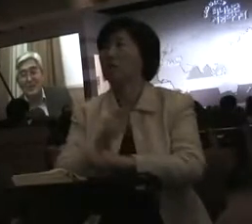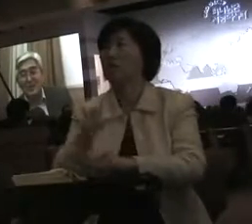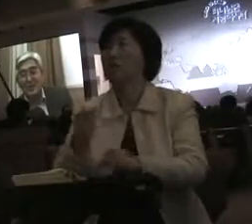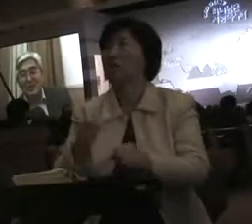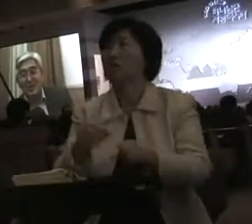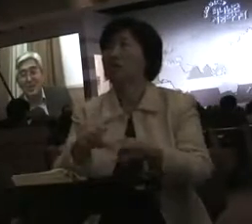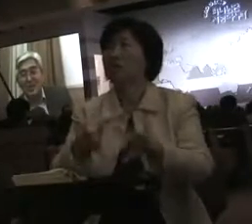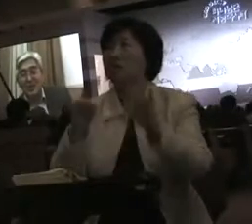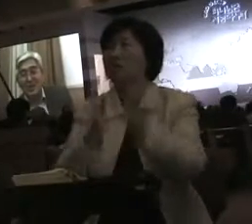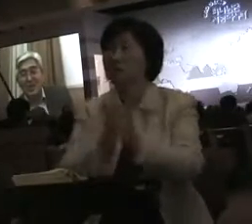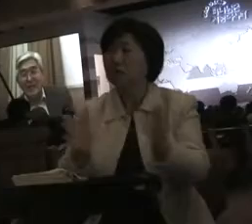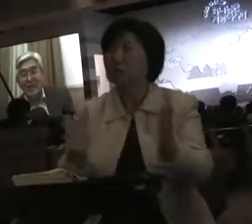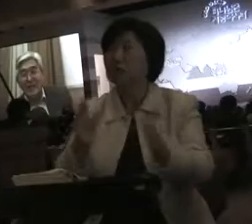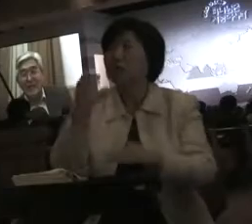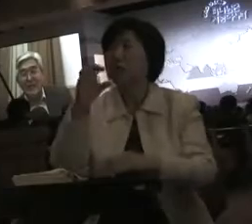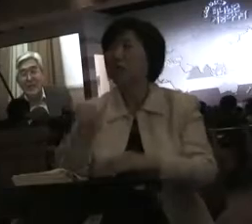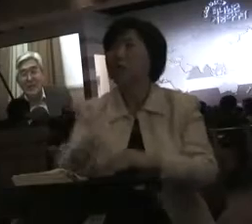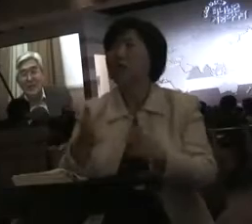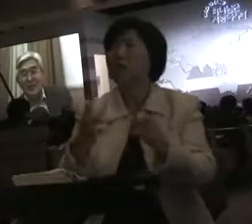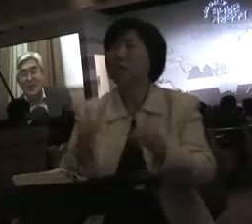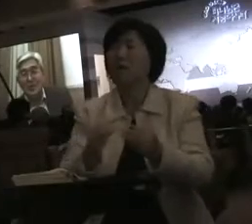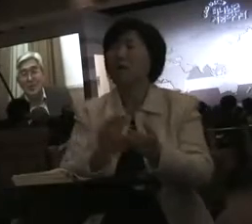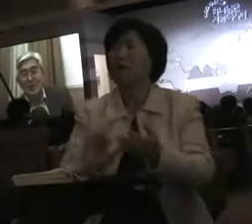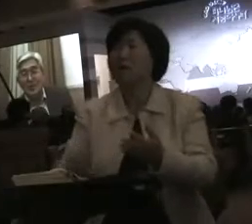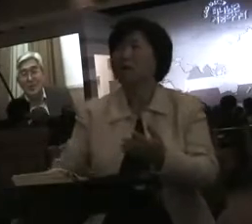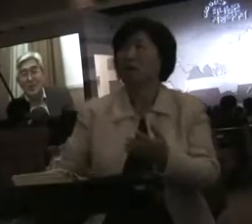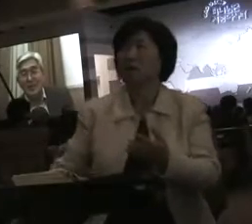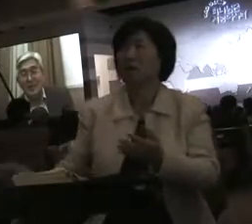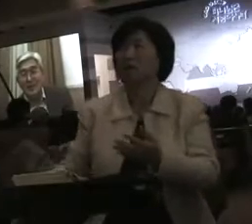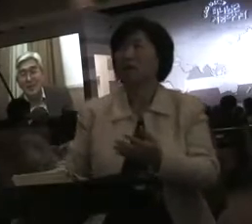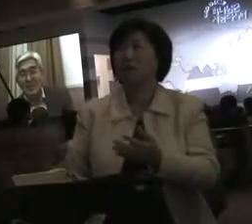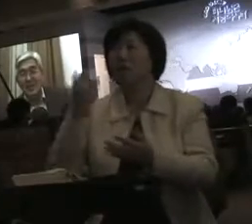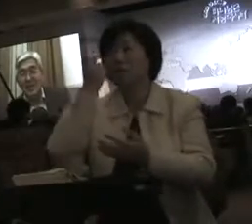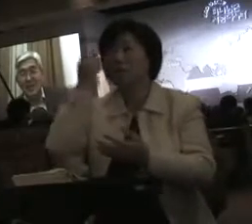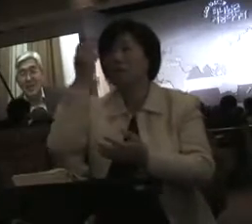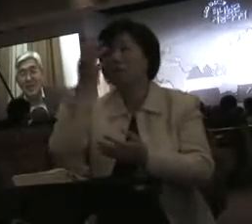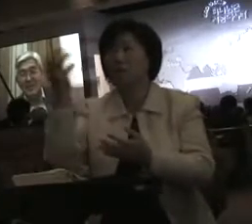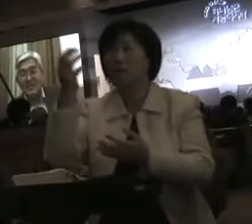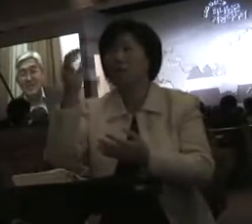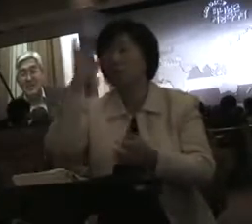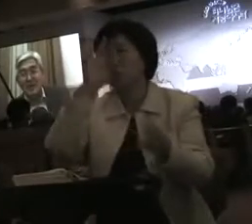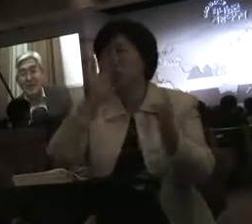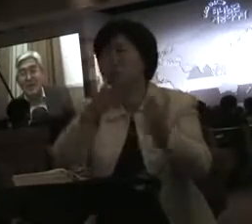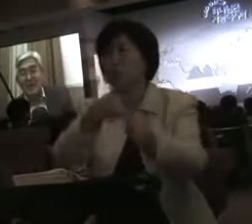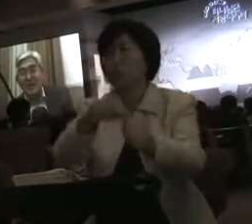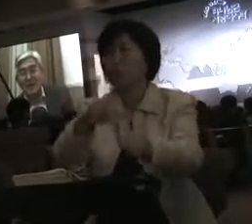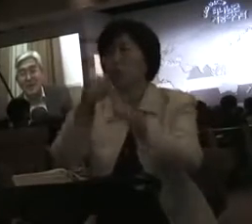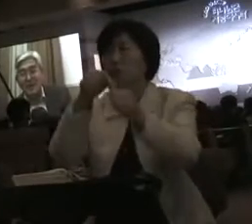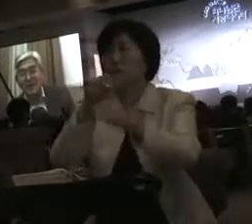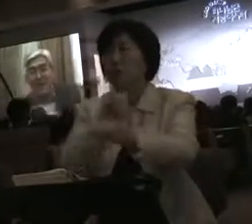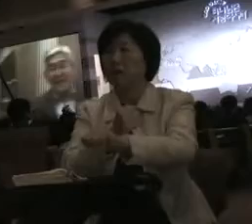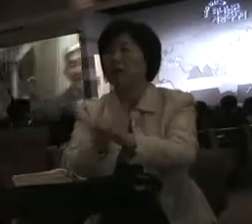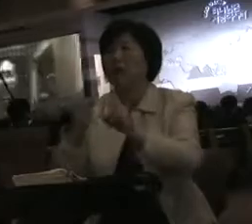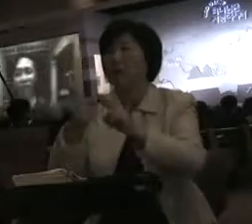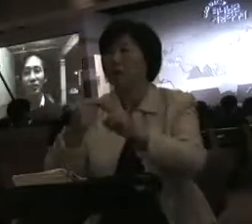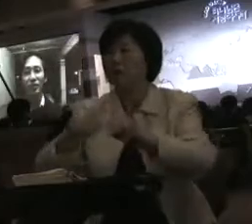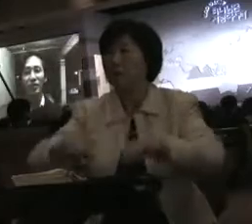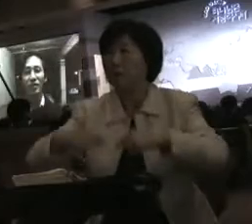개척 현장에서 많은 이런 영혼들을 구원하는 데 저희가 같이 동참할